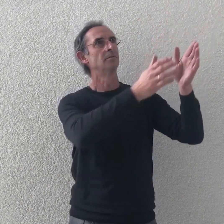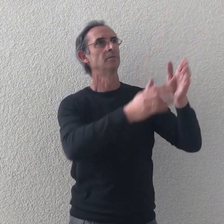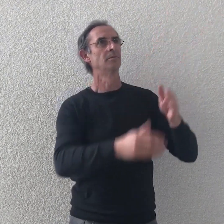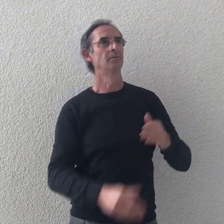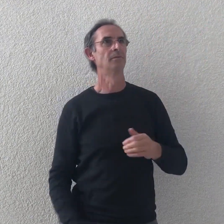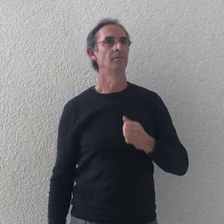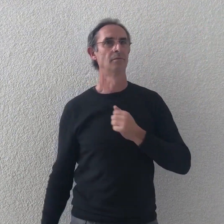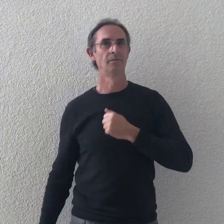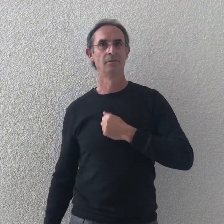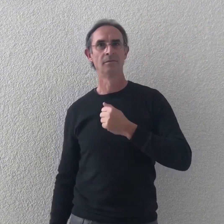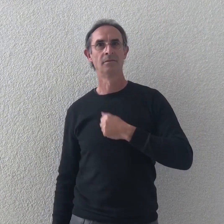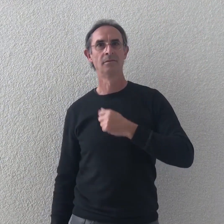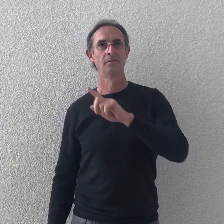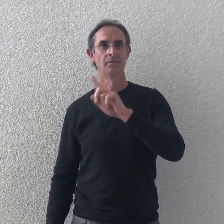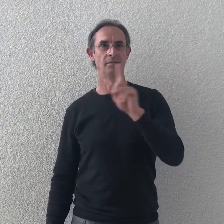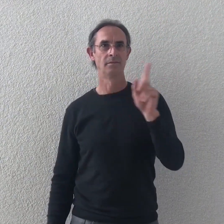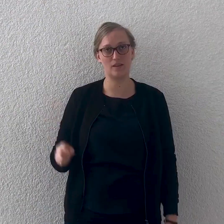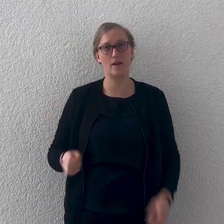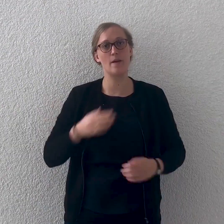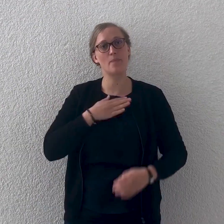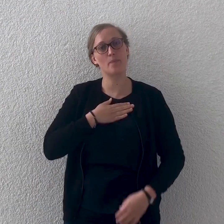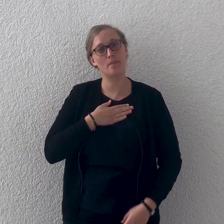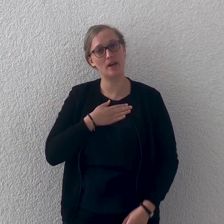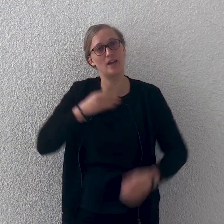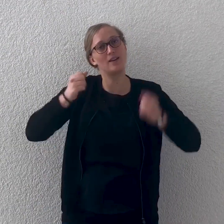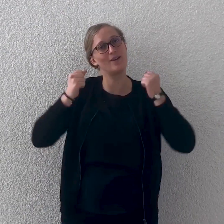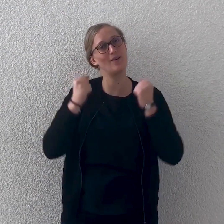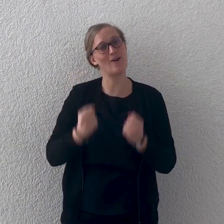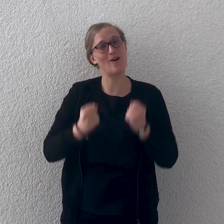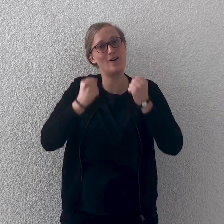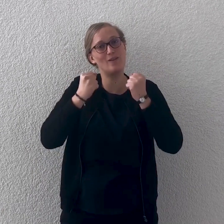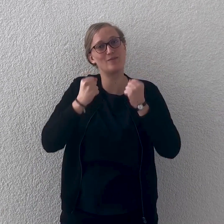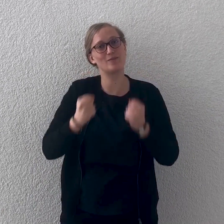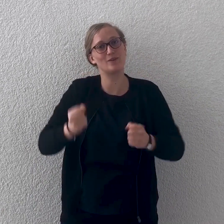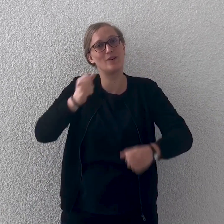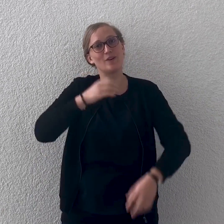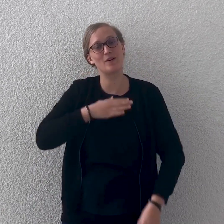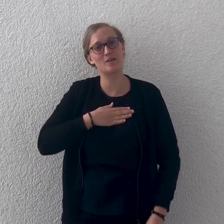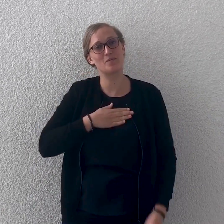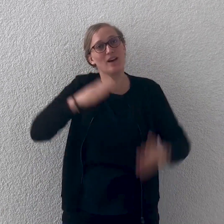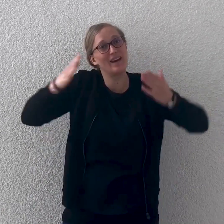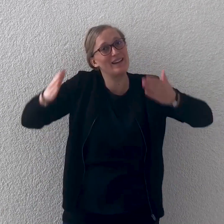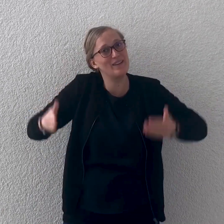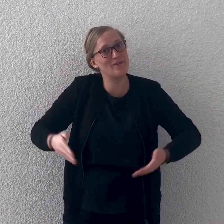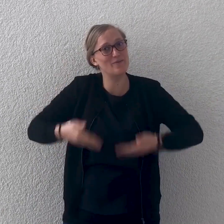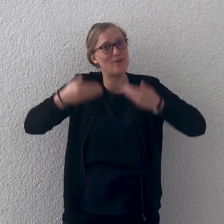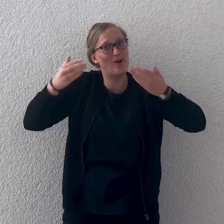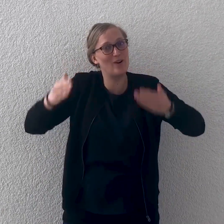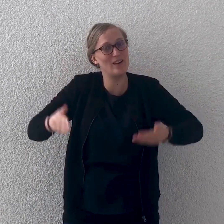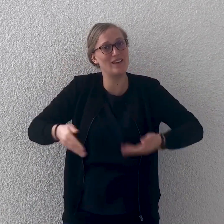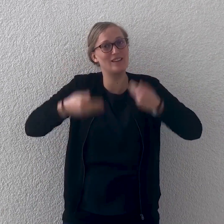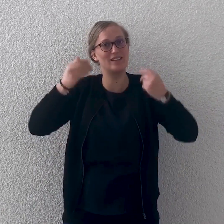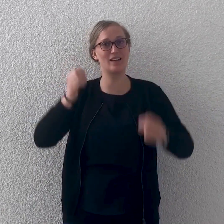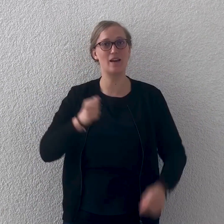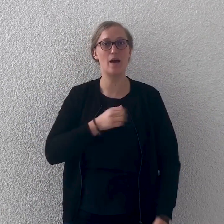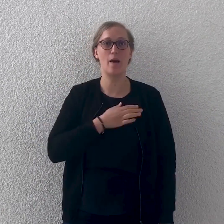fürcht mich nicht. Meine Hoffnung und meine Freude,